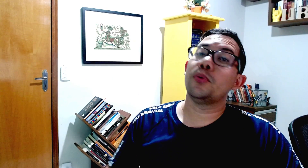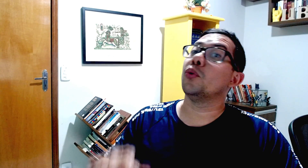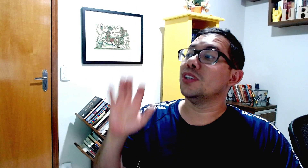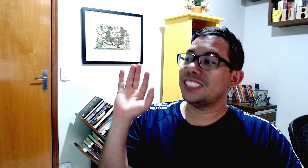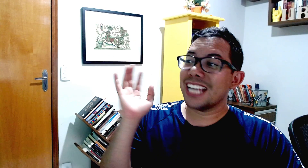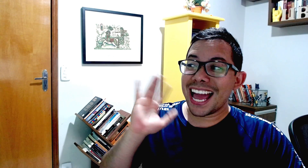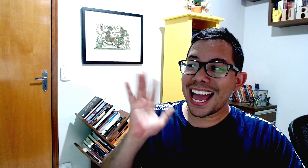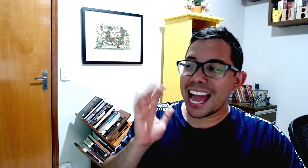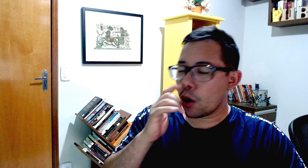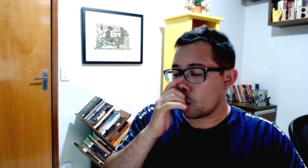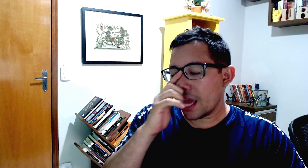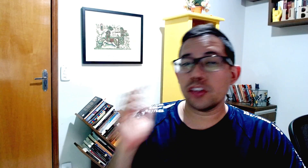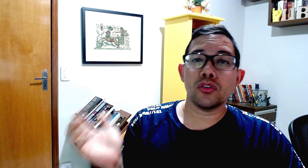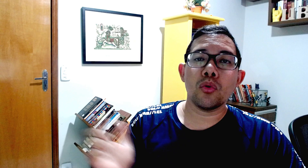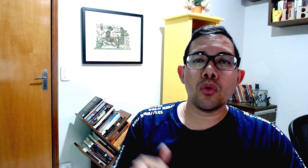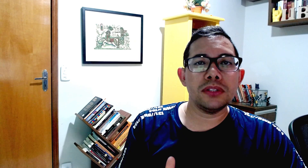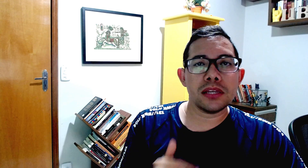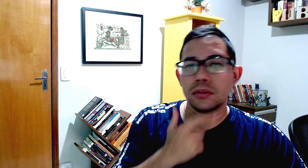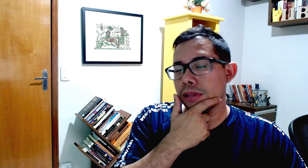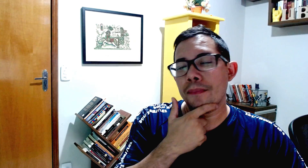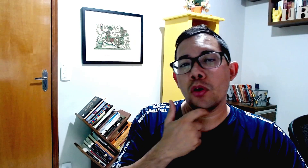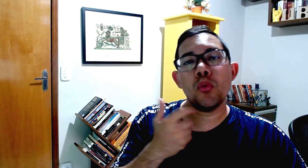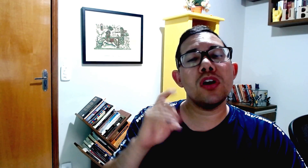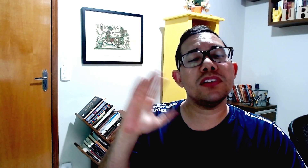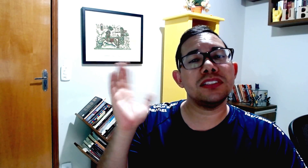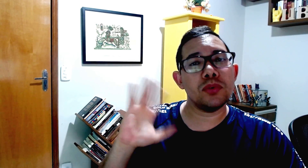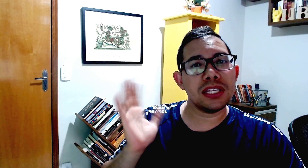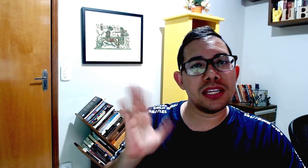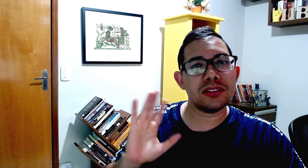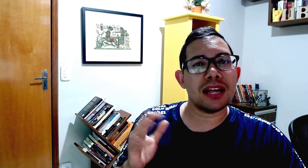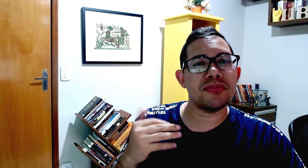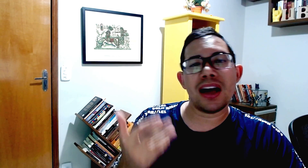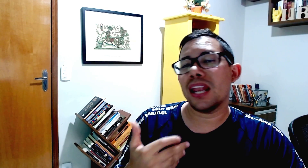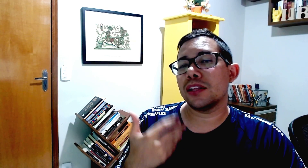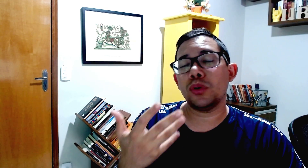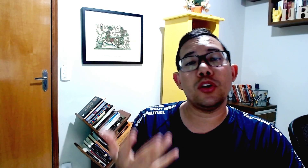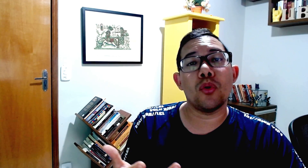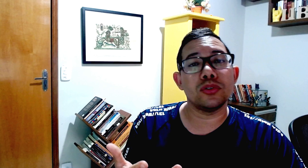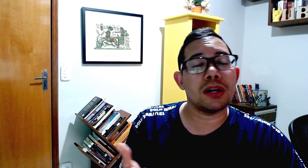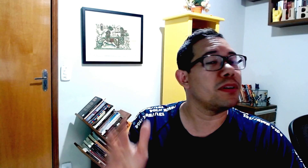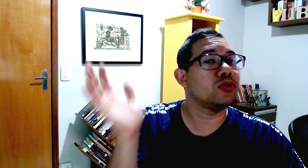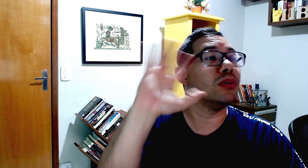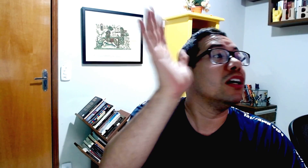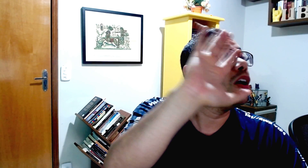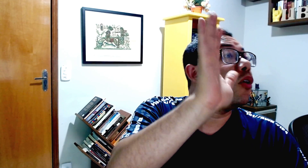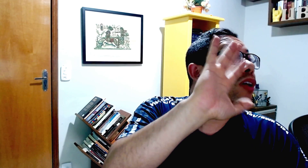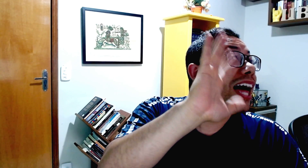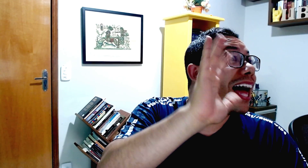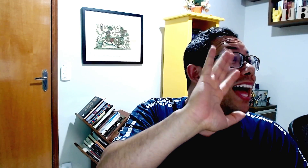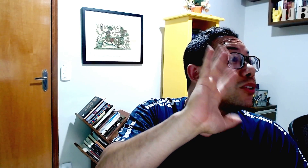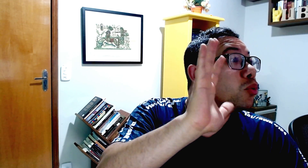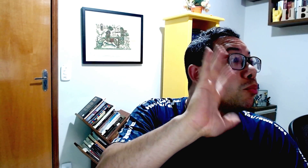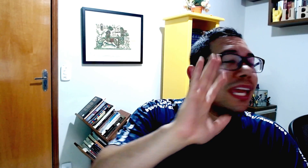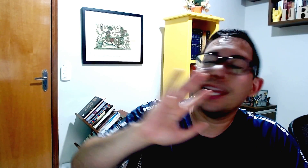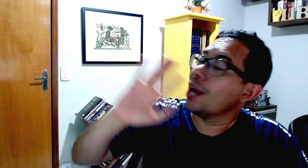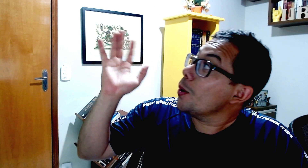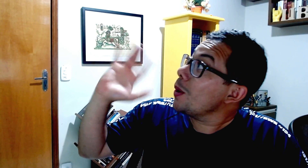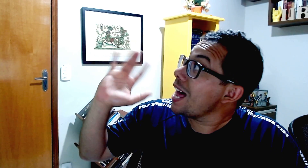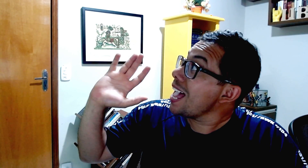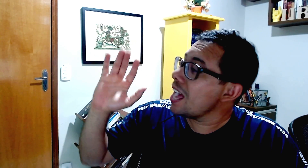pro tchau é só o contexto, tá? O oi vai ser no início da fala, do encontro com a pessoa. Olá, tudo bem? Olá,